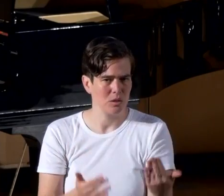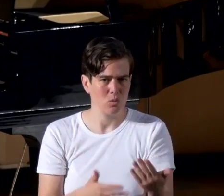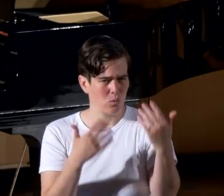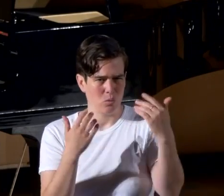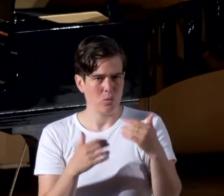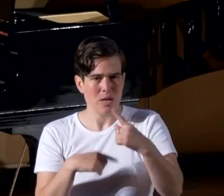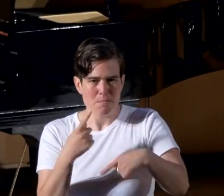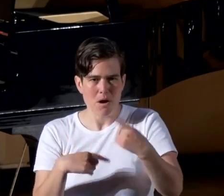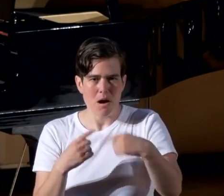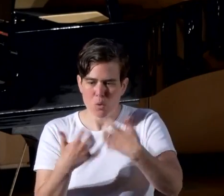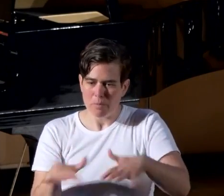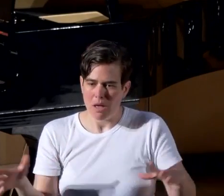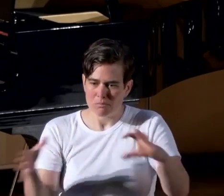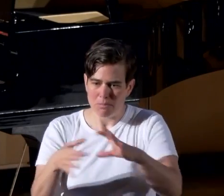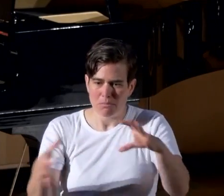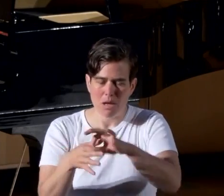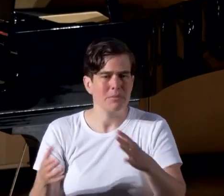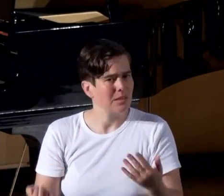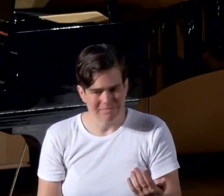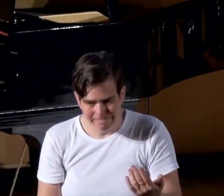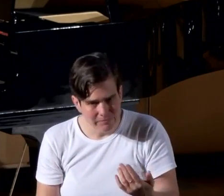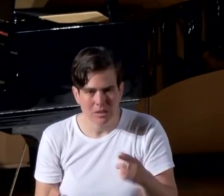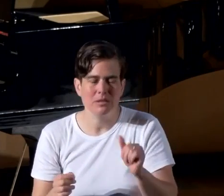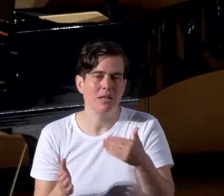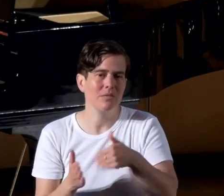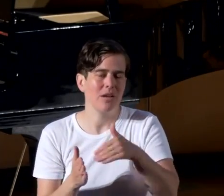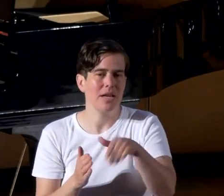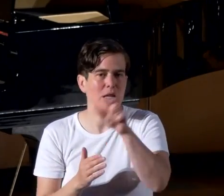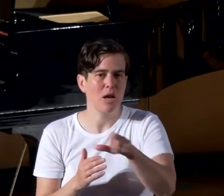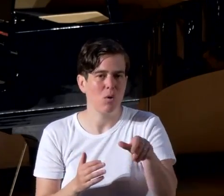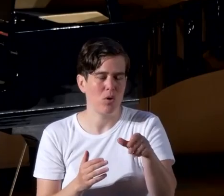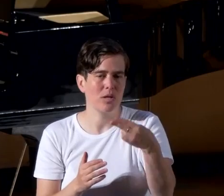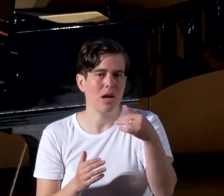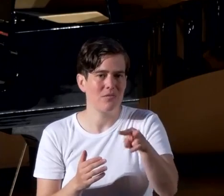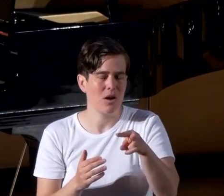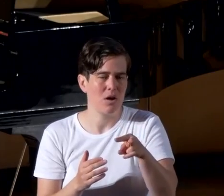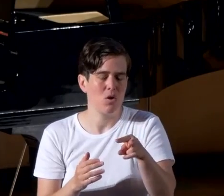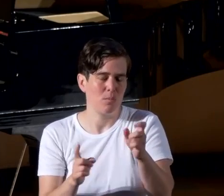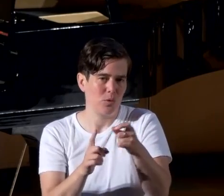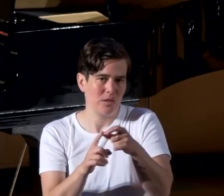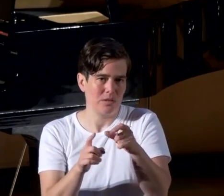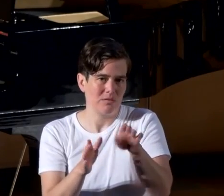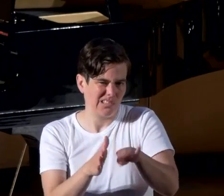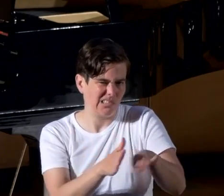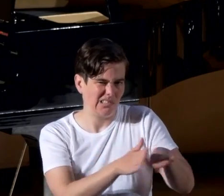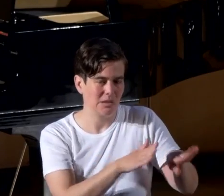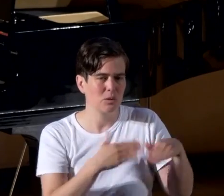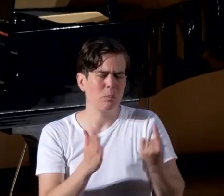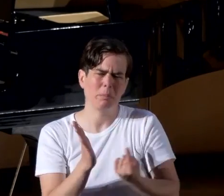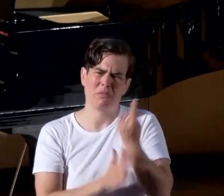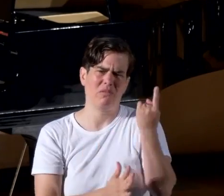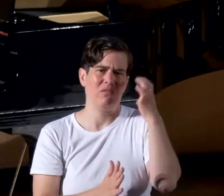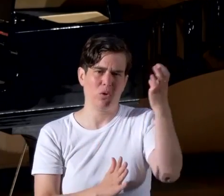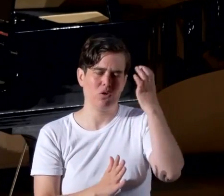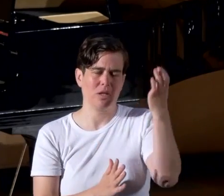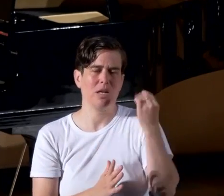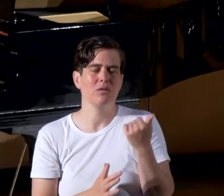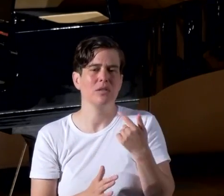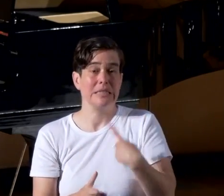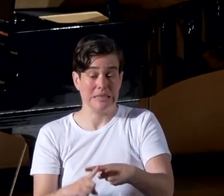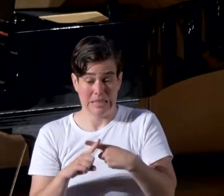drogenkonsumierender Menschen verknüpft wird, wird es auch Herabwürdigung von Menschen mit HIV geben. Solange es diese merkwürdige Vorstellung gibt, dass in